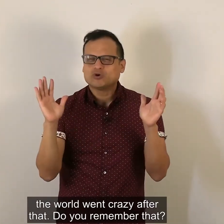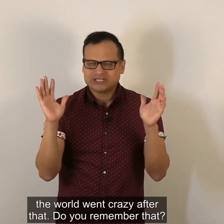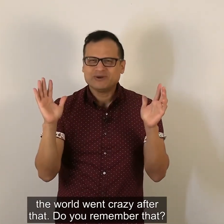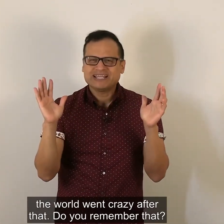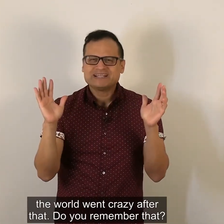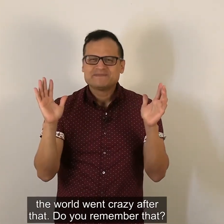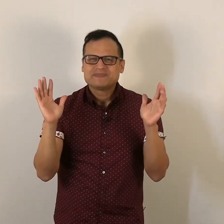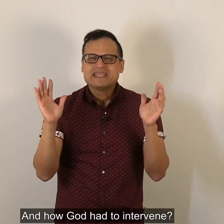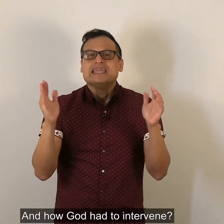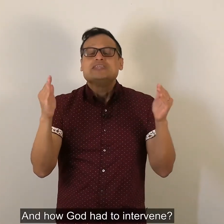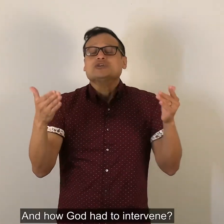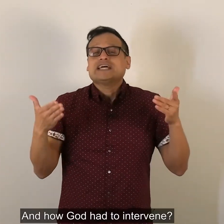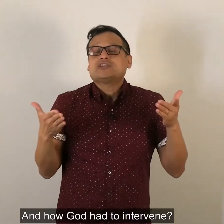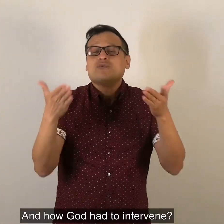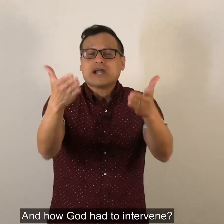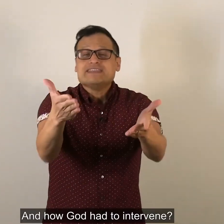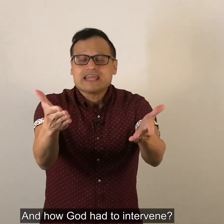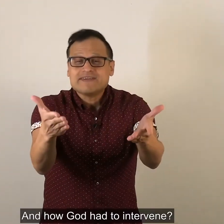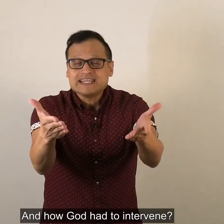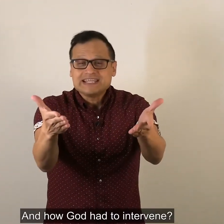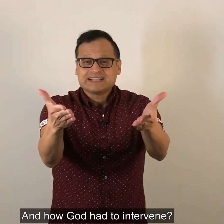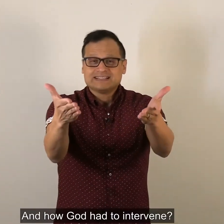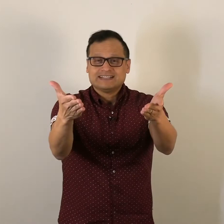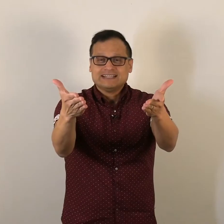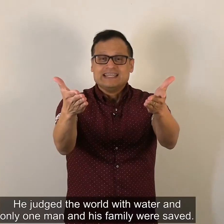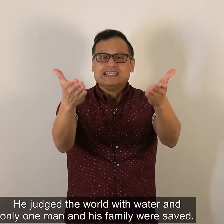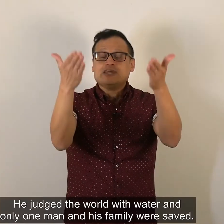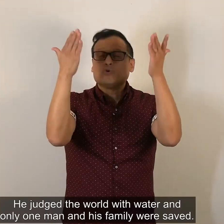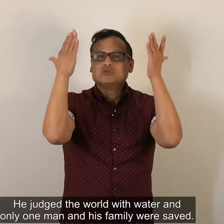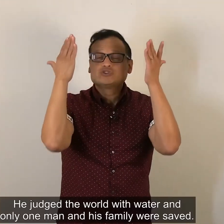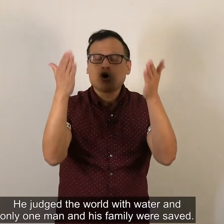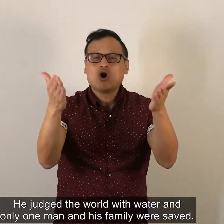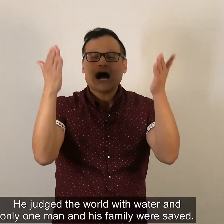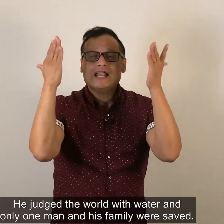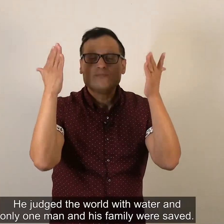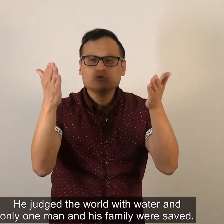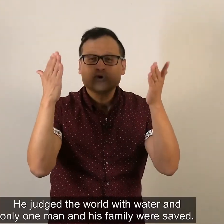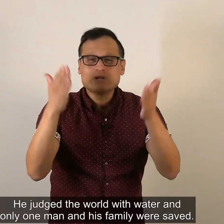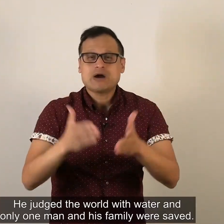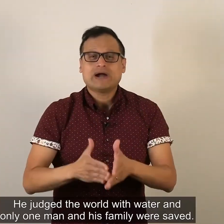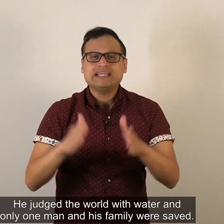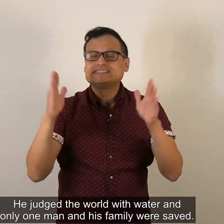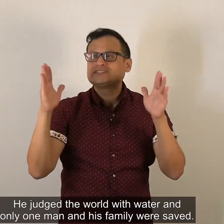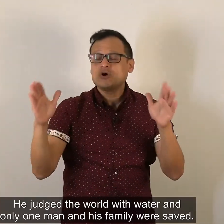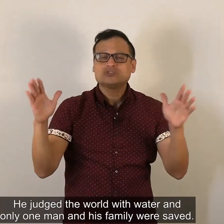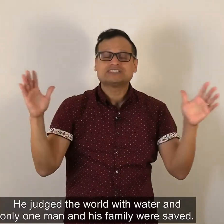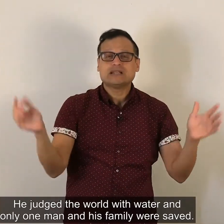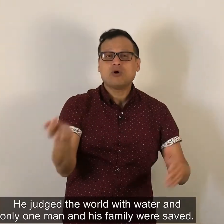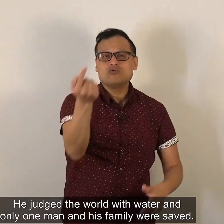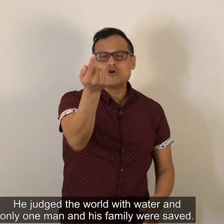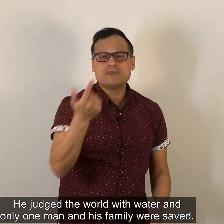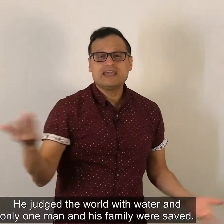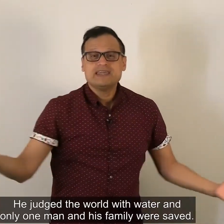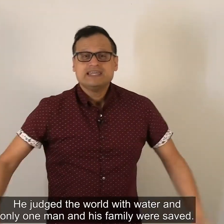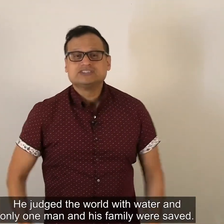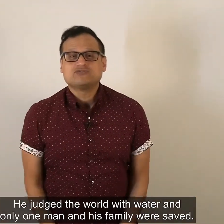¿Se acuerdan? Y Dios ahí tuvo que intervenir. Y juzgó al mundo con agua y solo se salvó un hombre y su